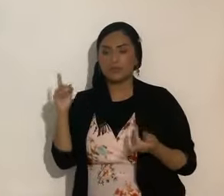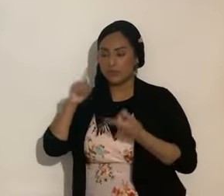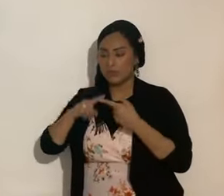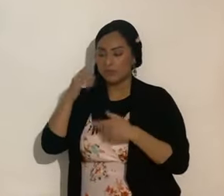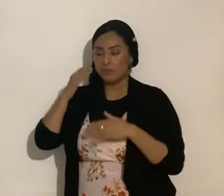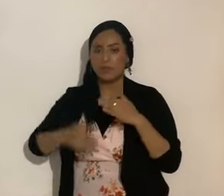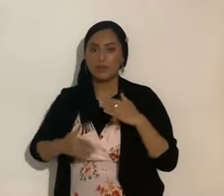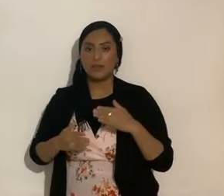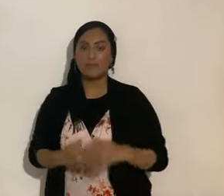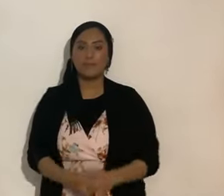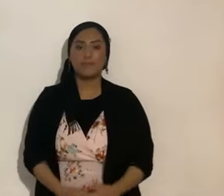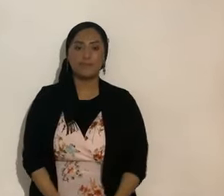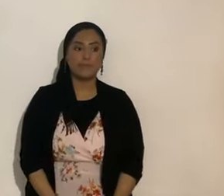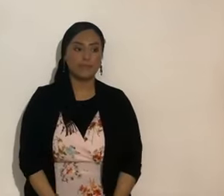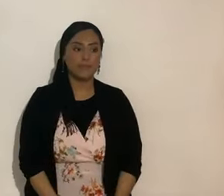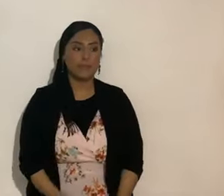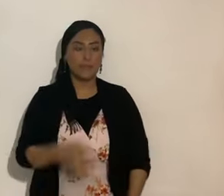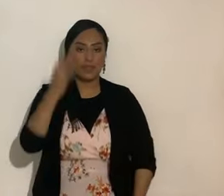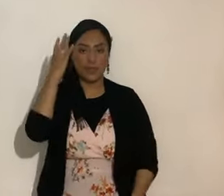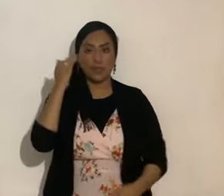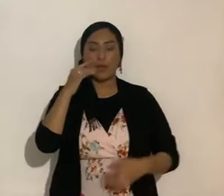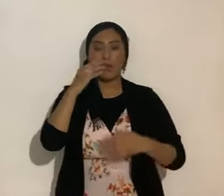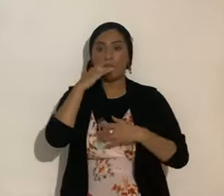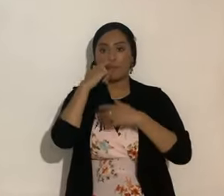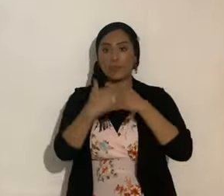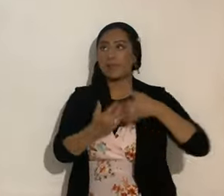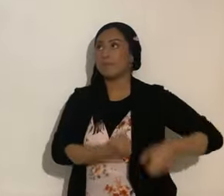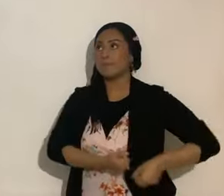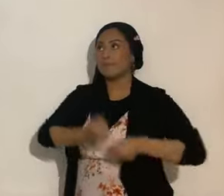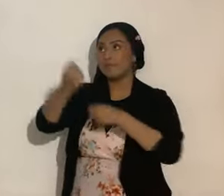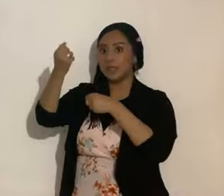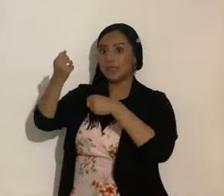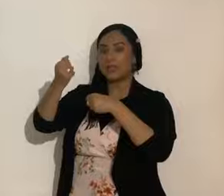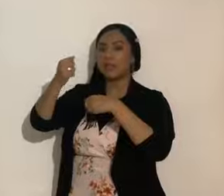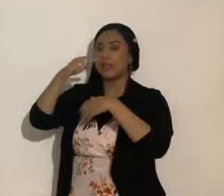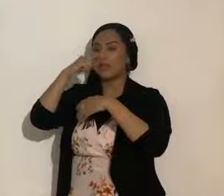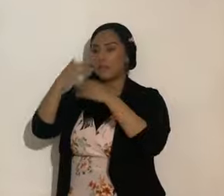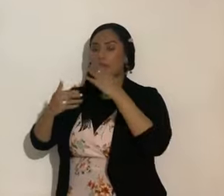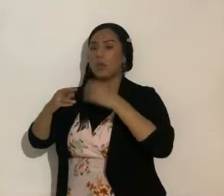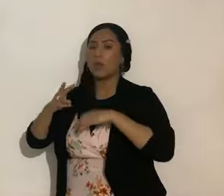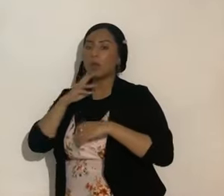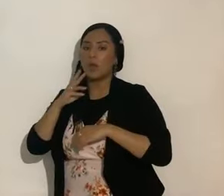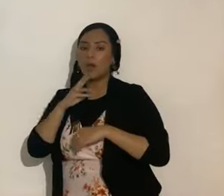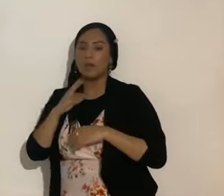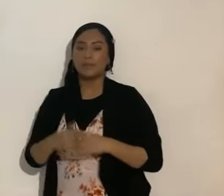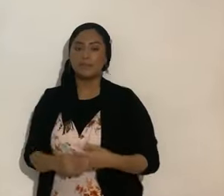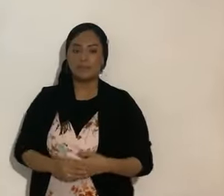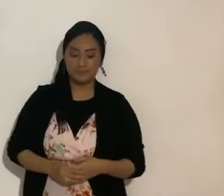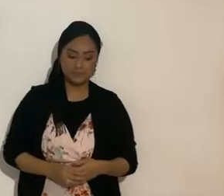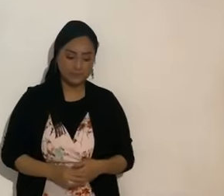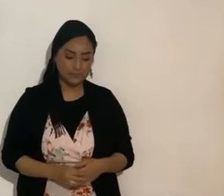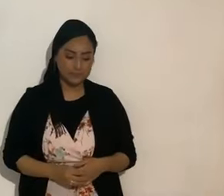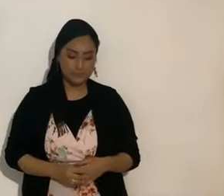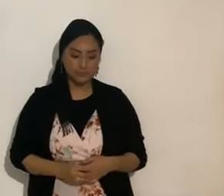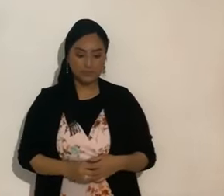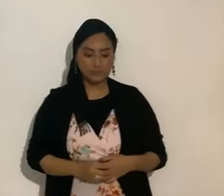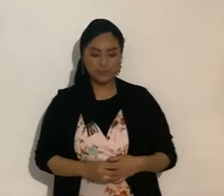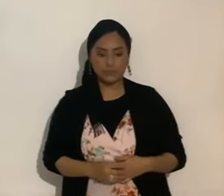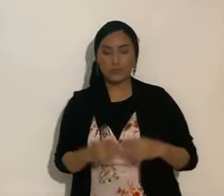gota? Por eso salió sangre y agua, porque ya no había más sangre en su cuerpo, bendito. Entonces,